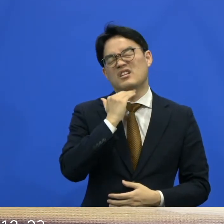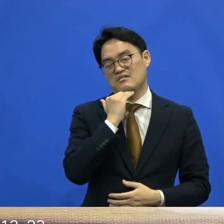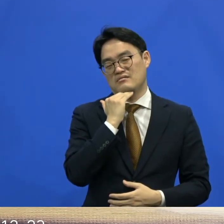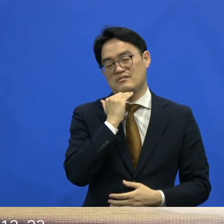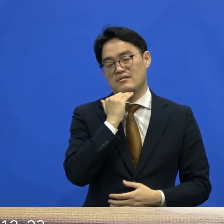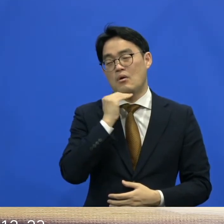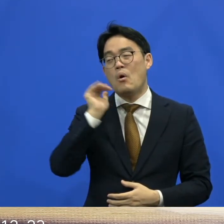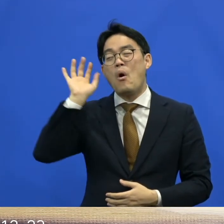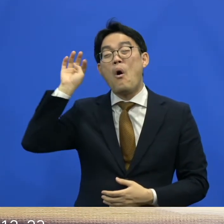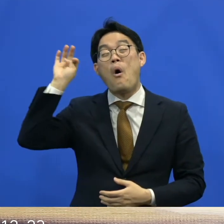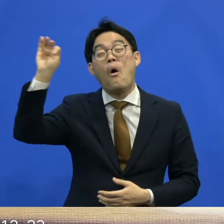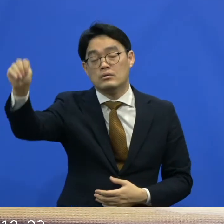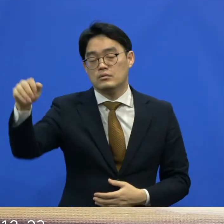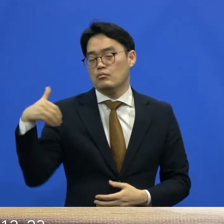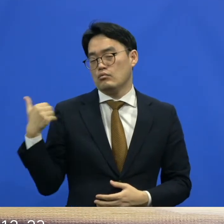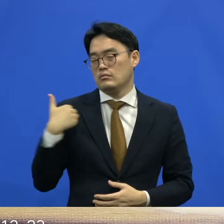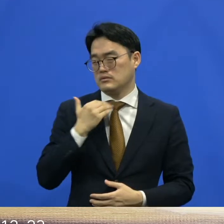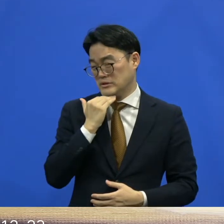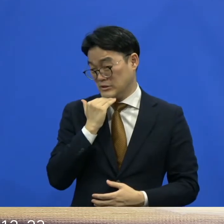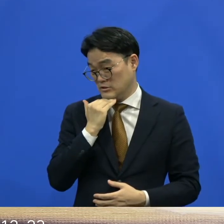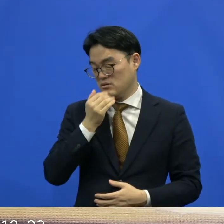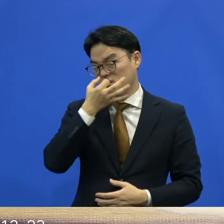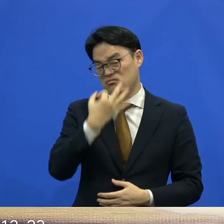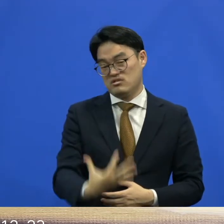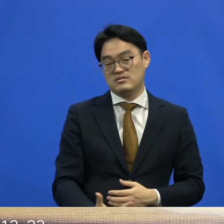힘든 세월에 기다리는 게 힘들어요.